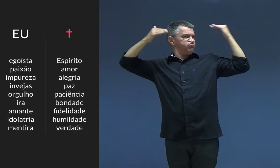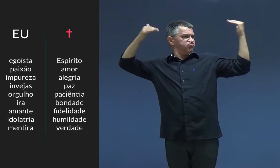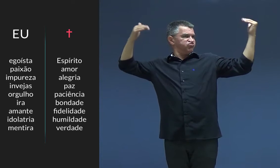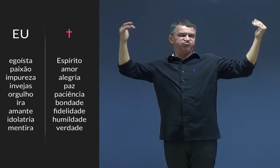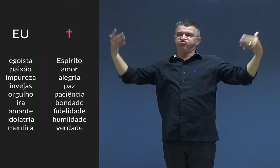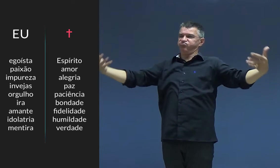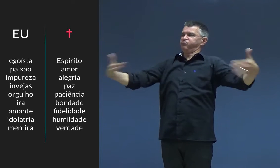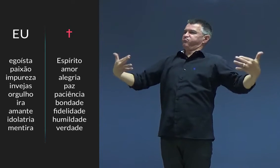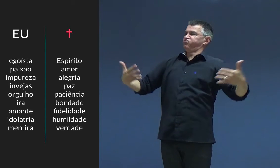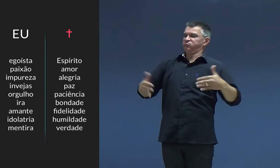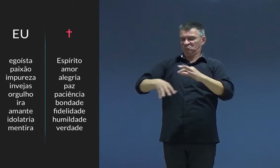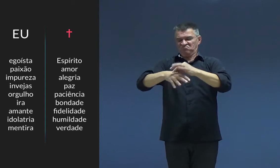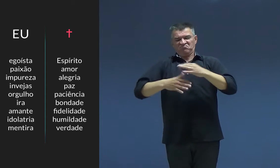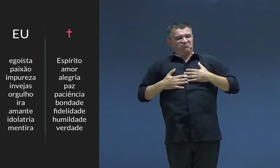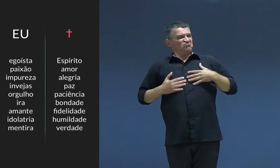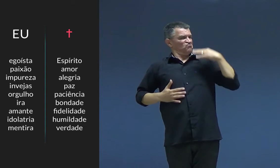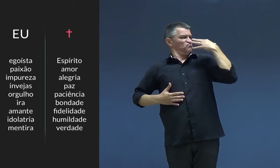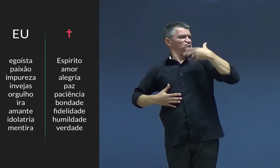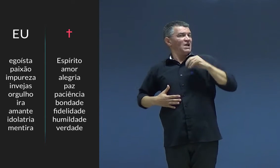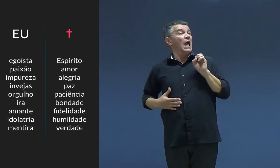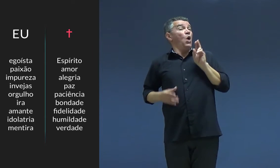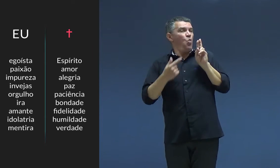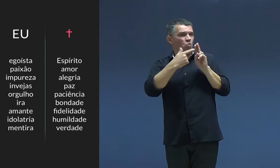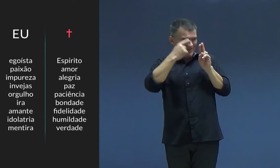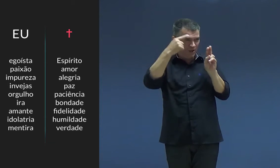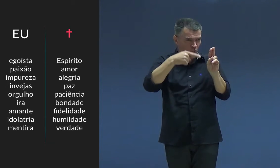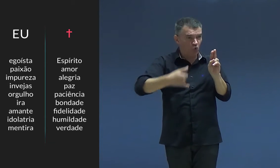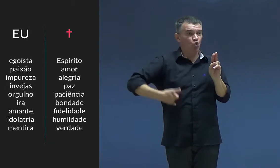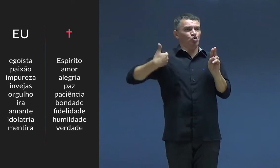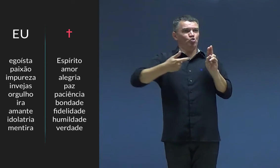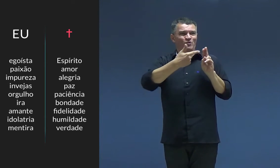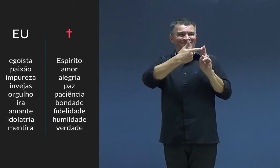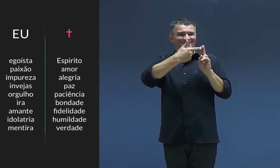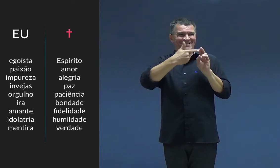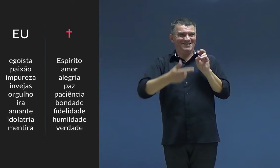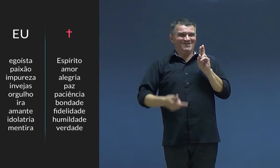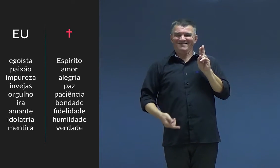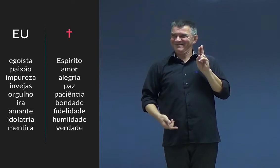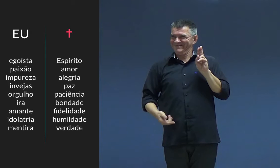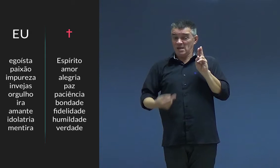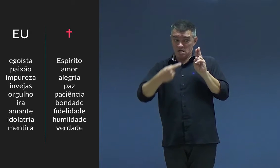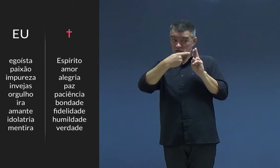tenho orgulho, as pessoas me olham, eu sou, né? Isso é o eu, é o seu orgulho.